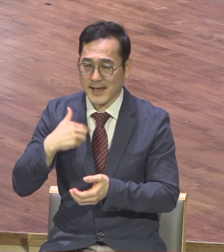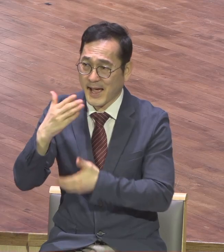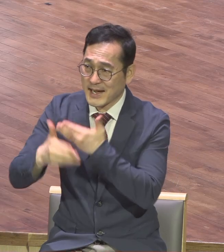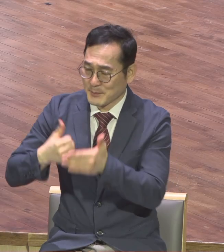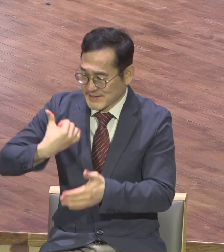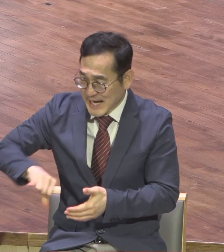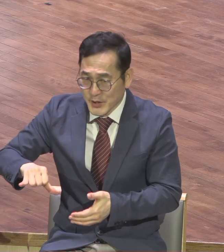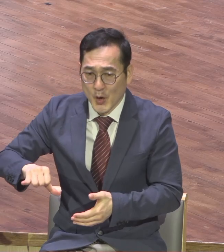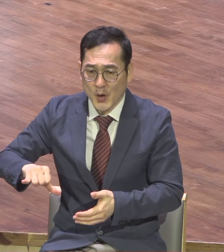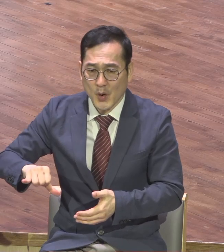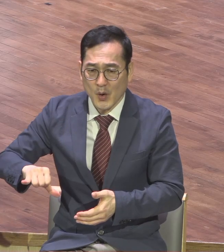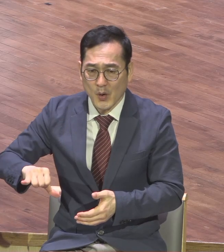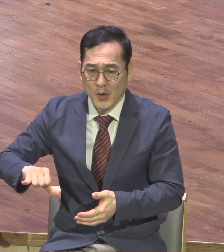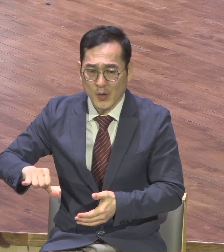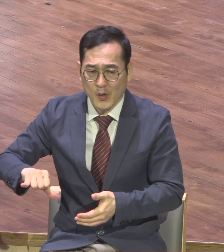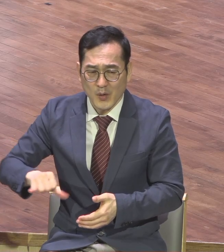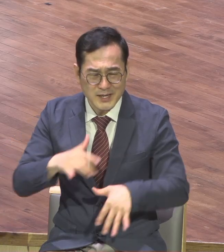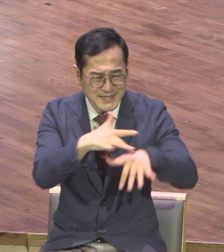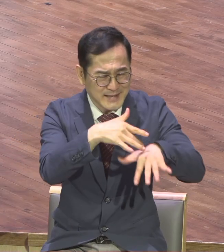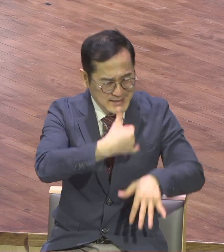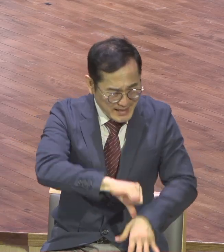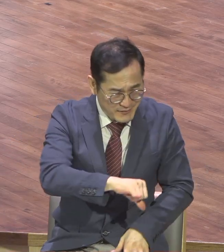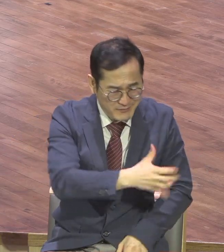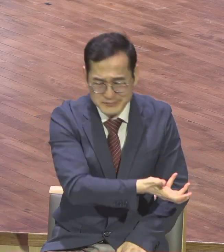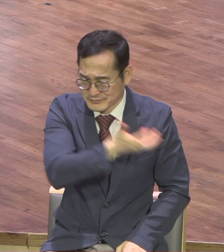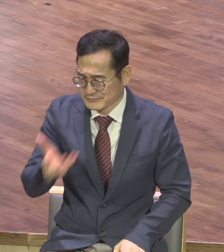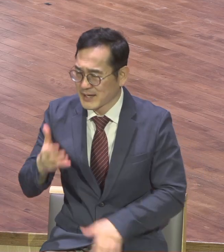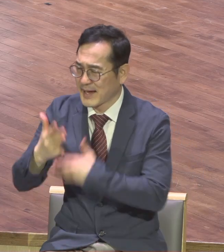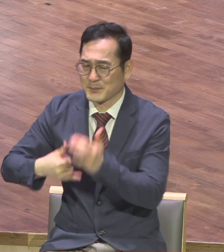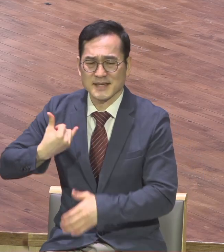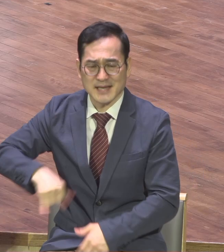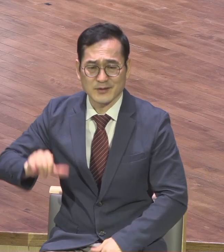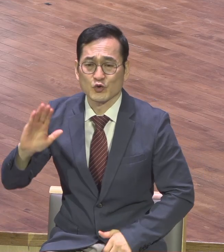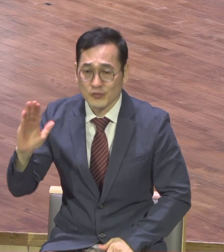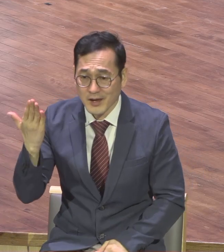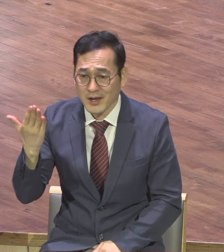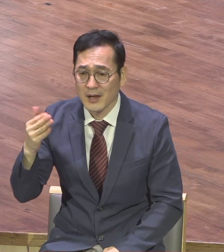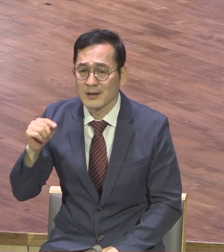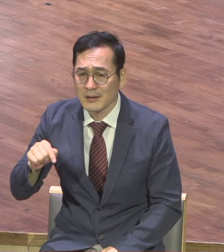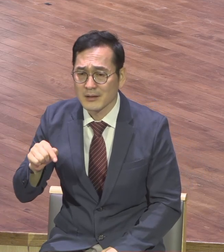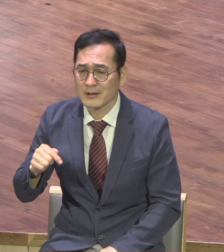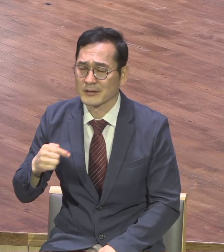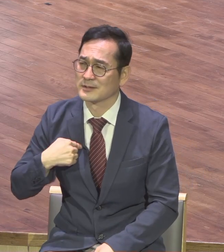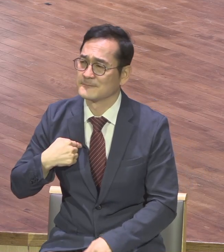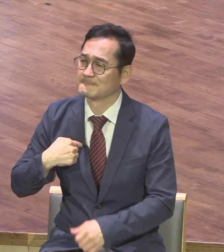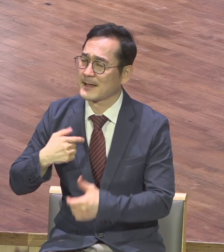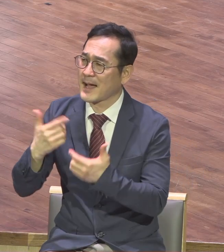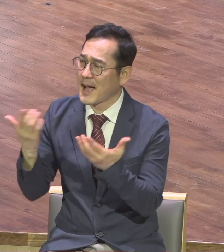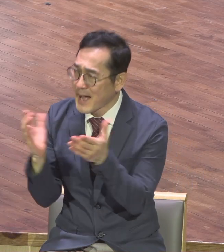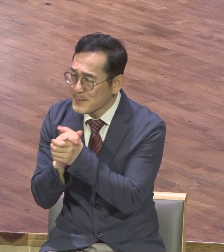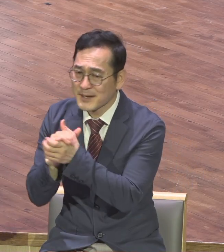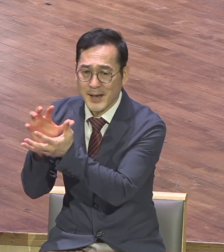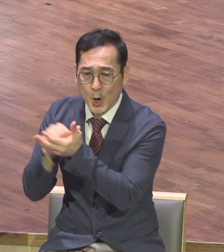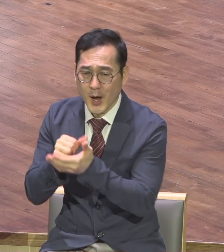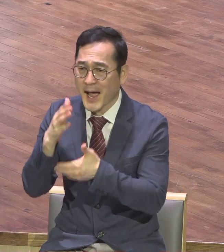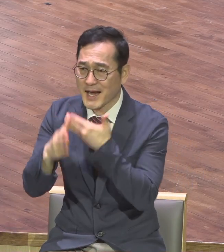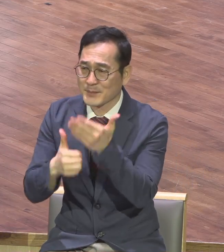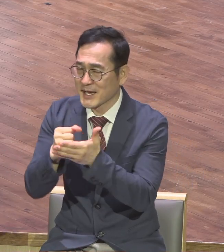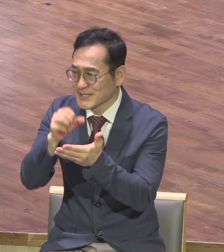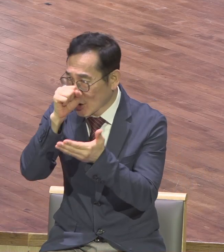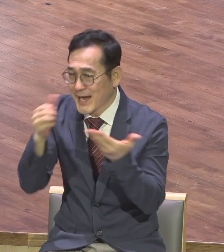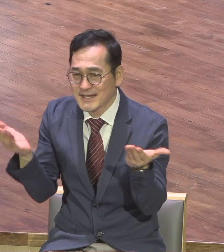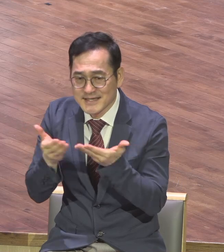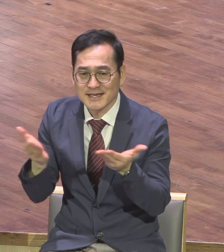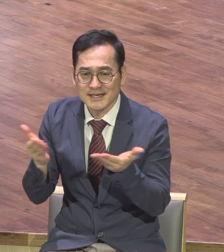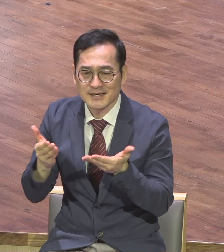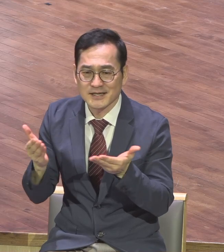삶을 어떻게 사는지 답을 얻고 하나님의 선한 일을 행하는 데 최고로 쓰임